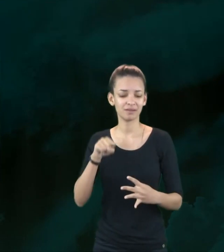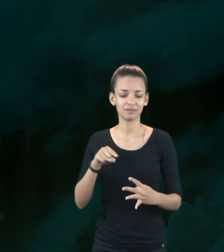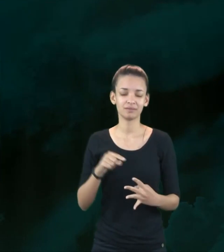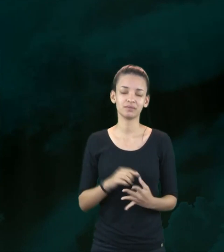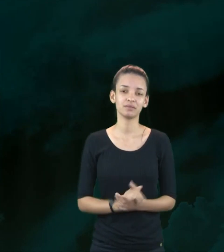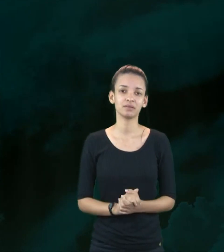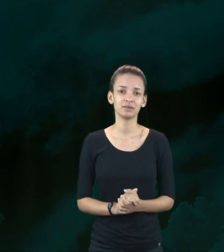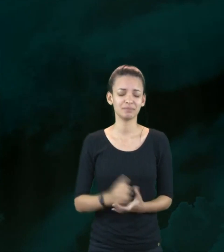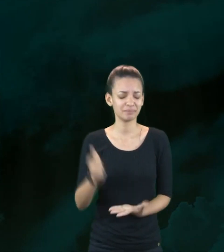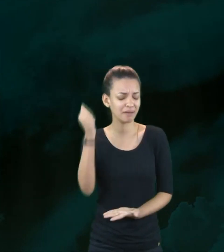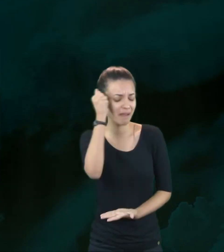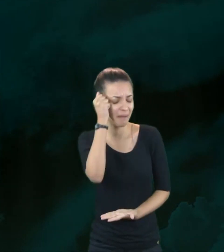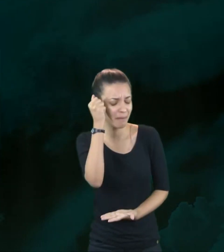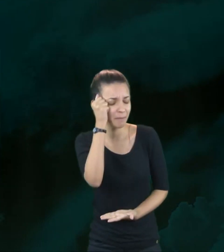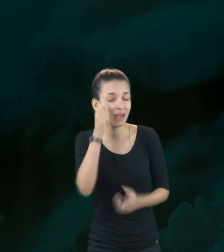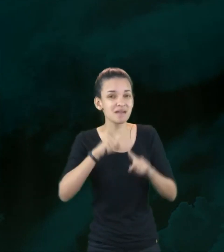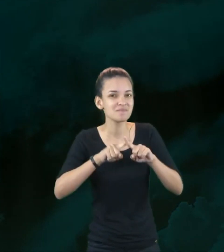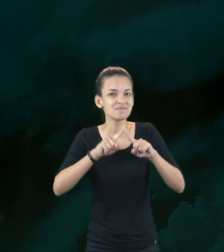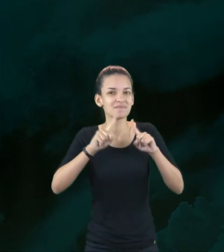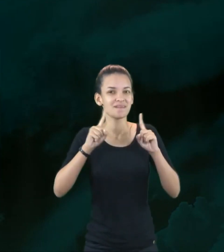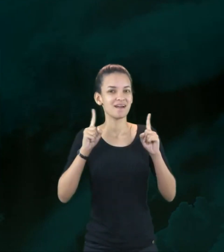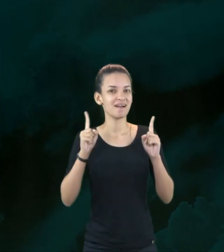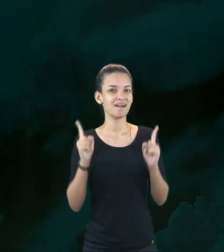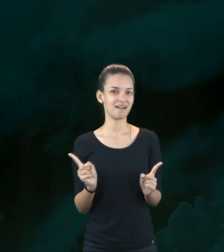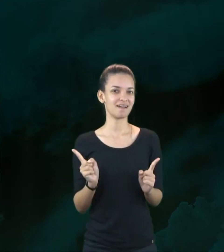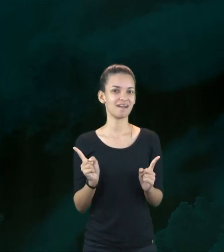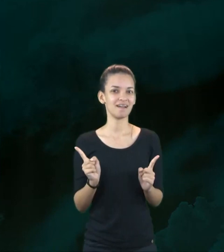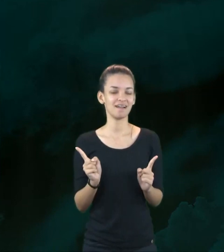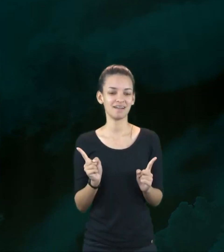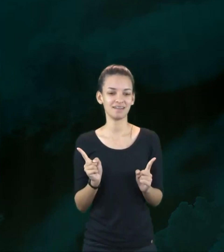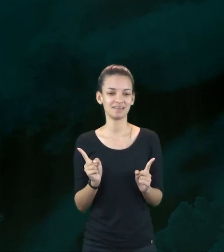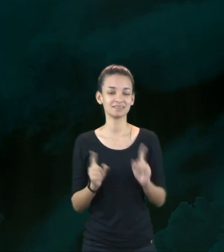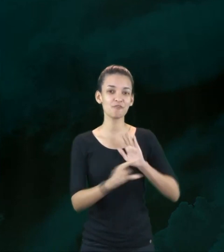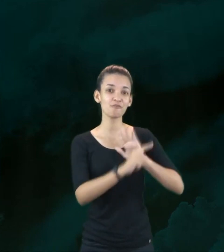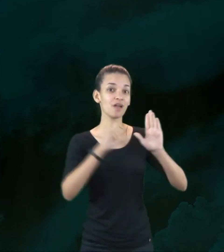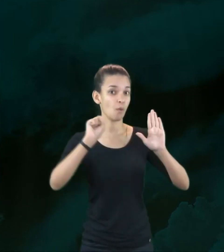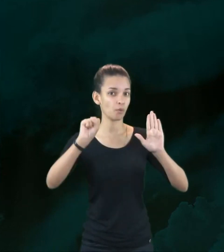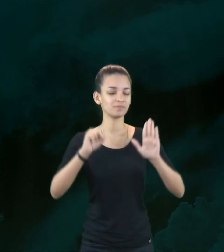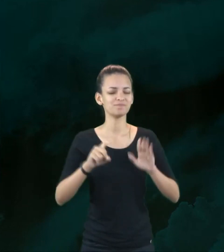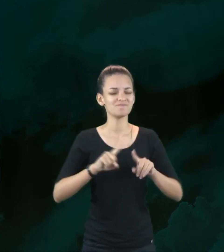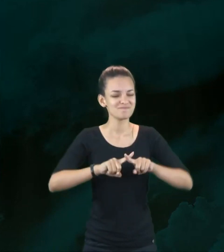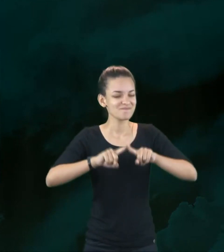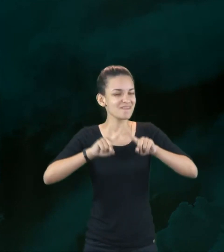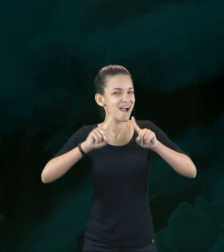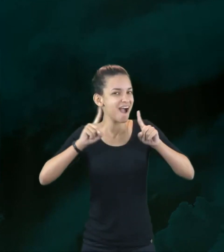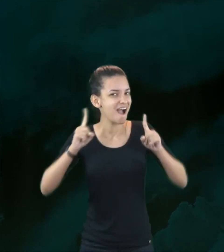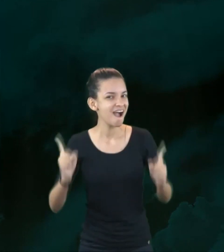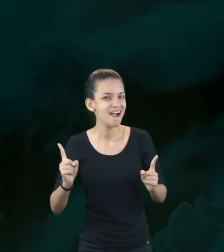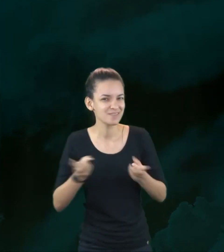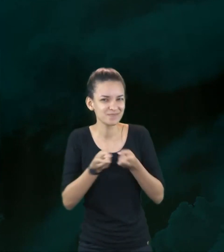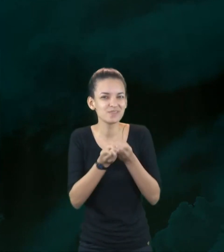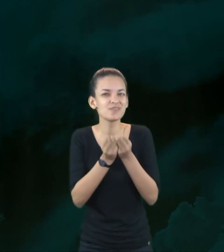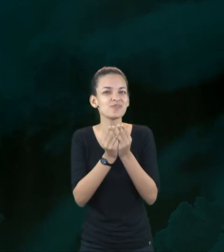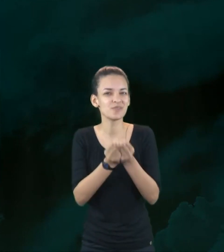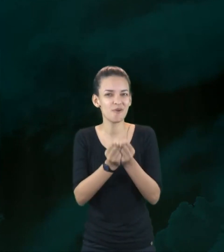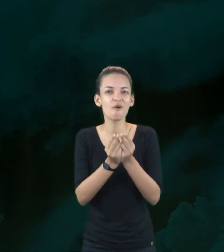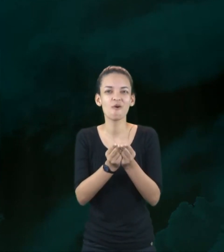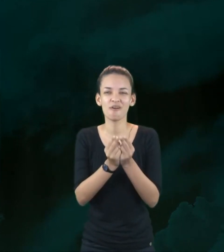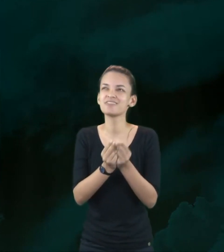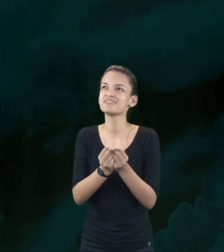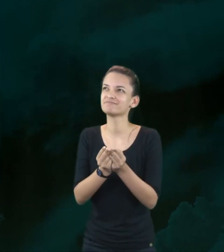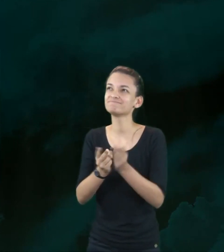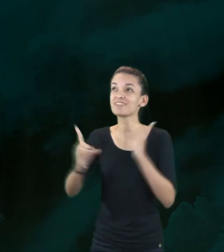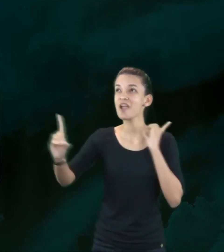feito. Porém, olha o versículo 8, porém, Noé achou